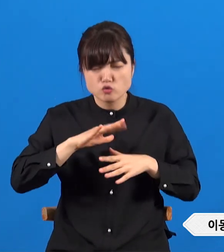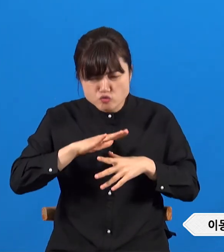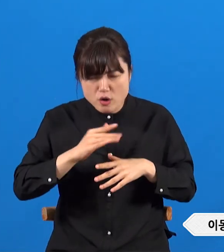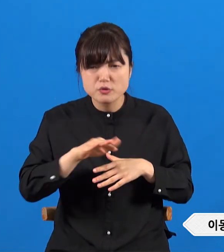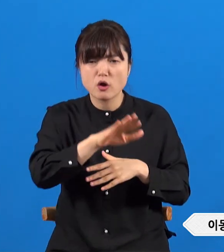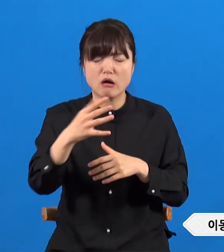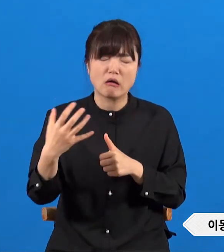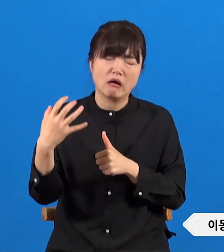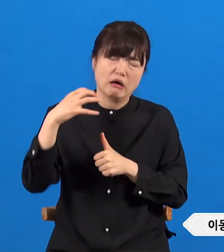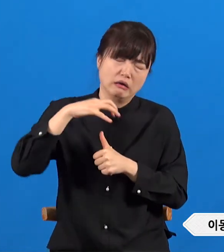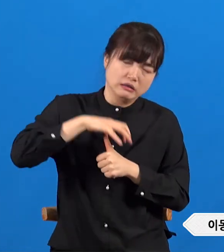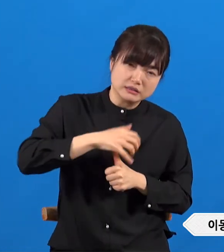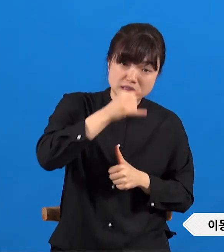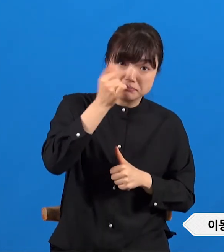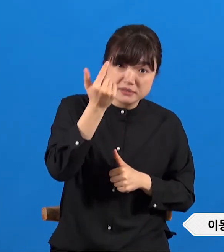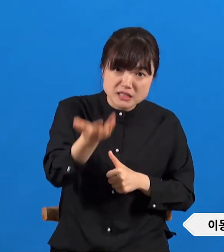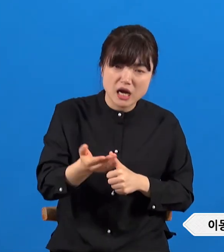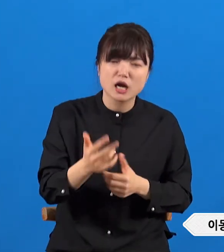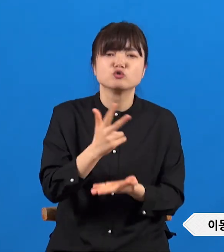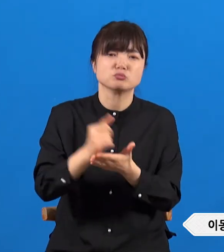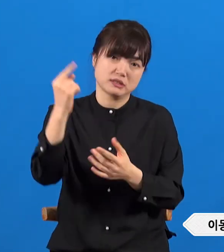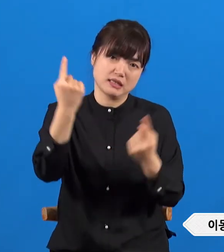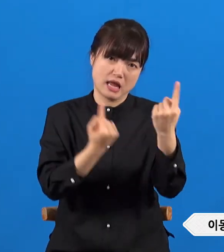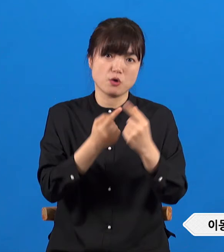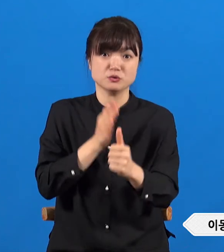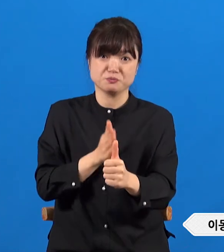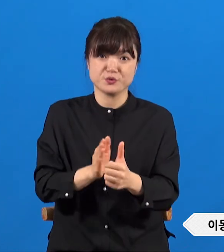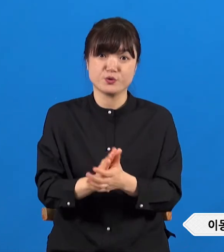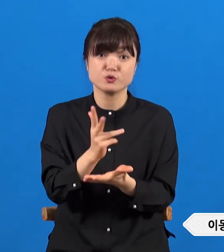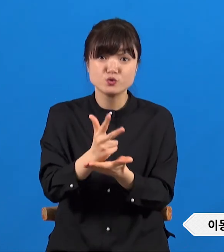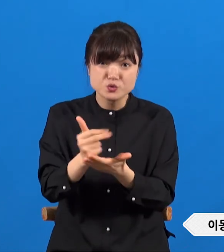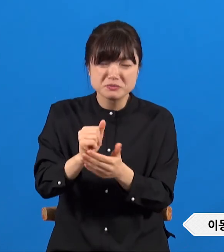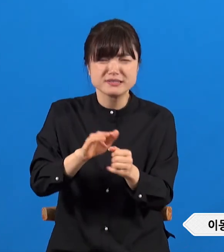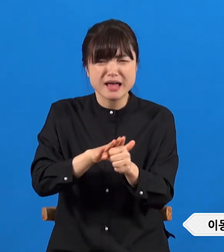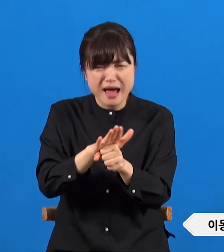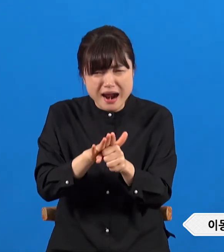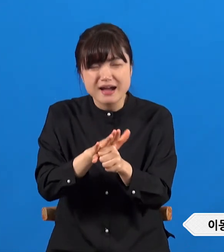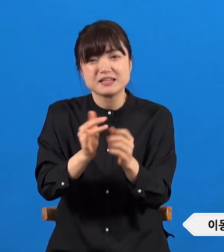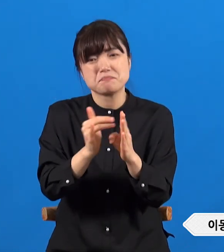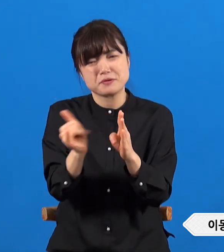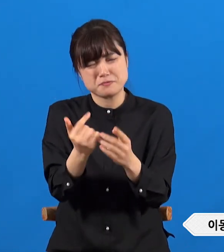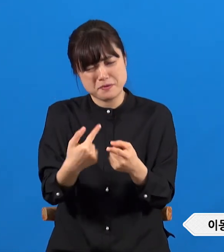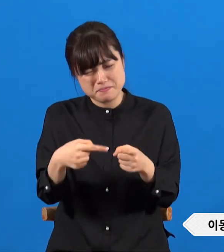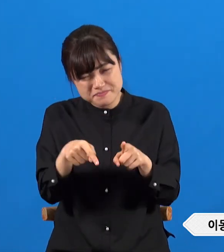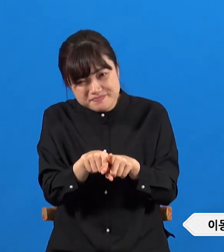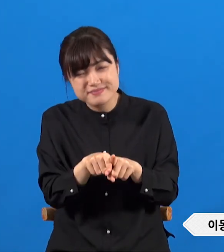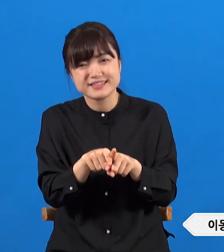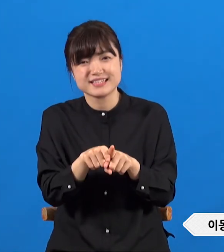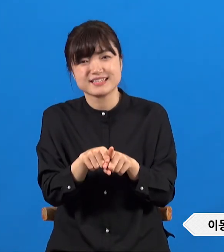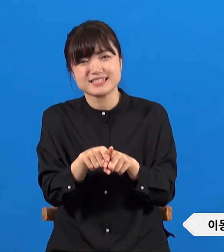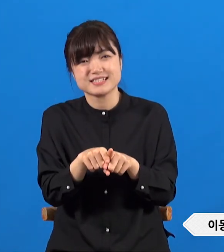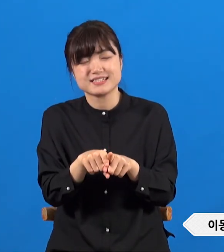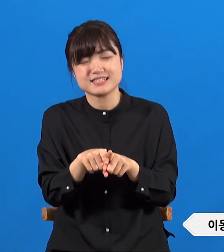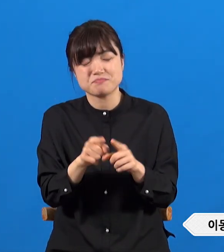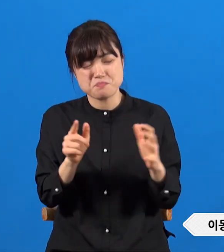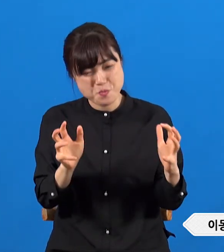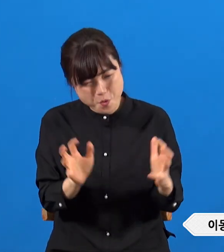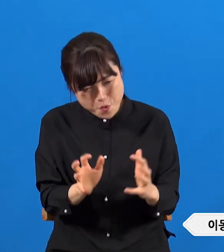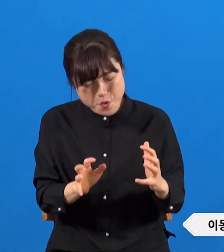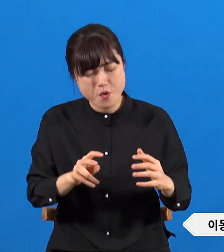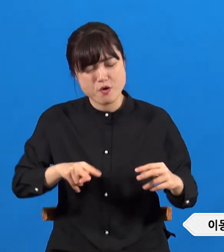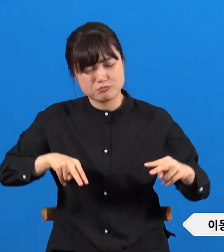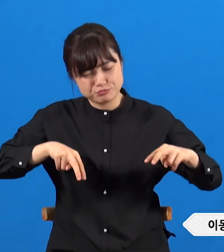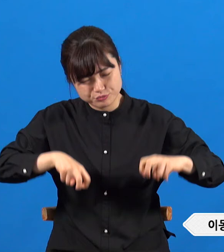어떤 두려움이 여러분을 힘들게 하고 있습니까? 주께 나오십시오. 주님을 사랑하는 백성들과 함께 가지런히 함께